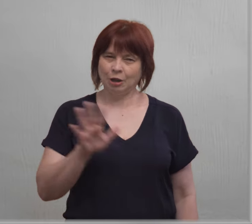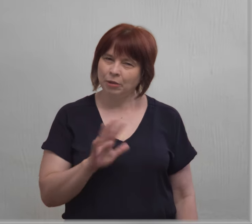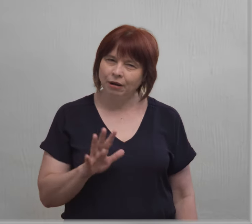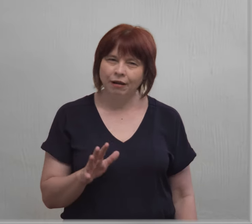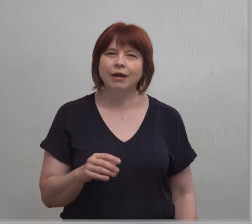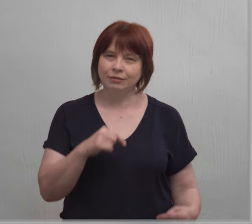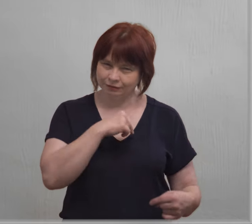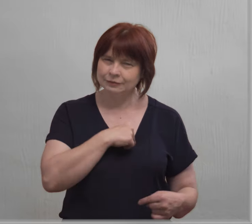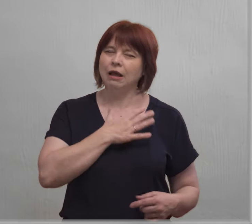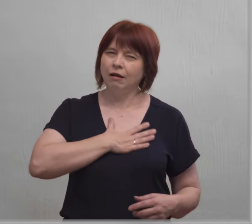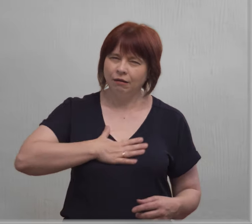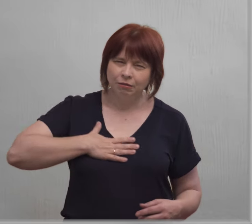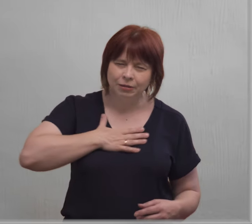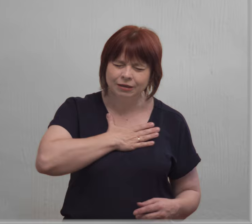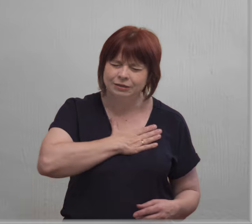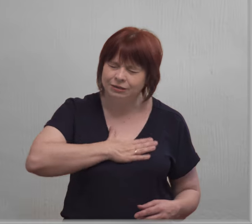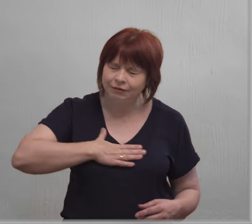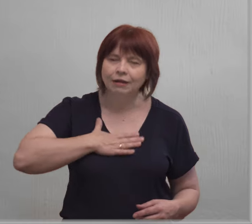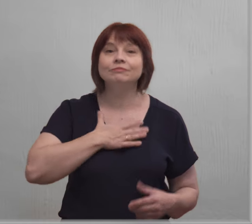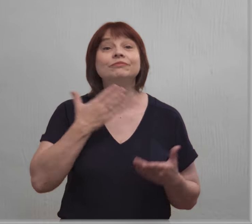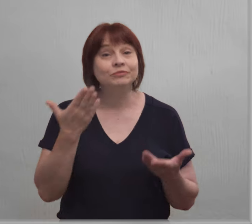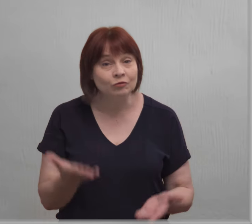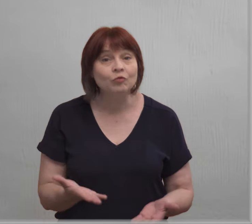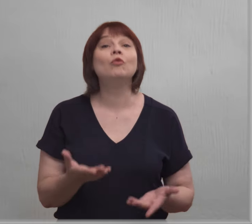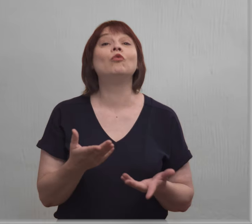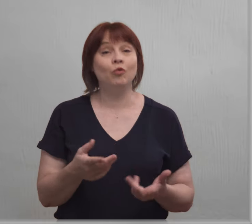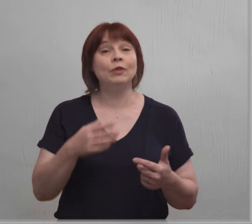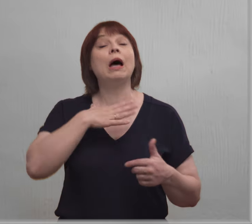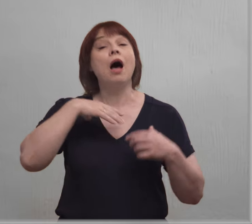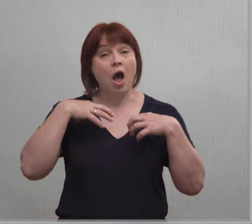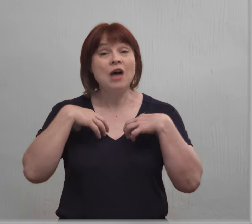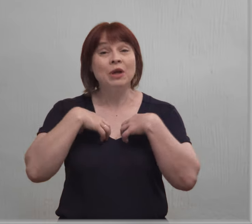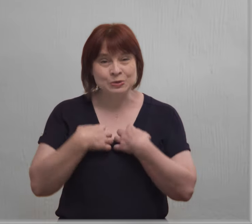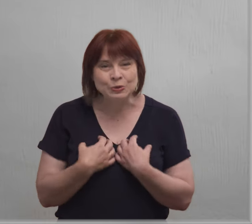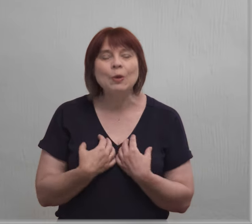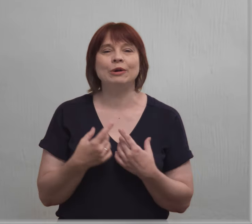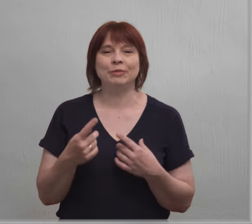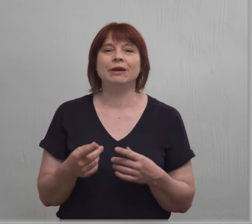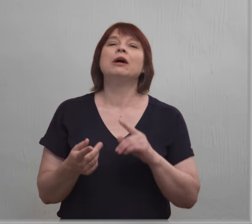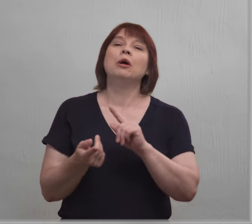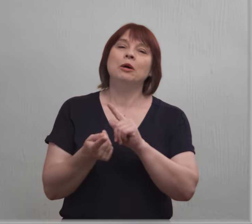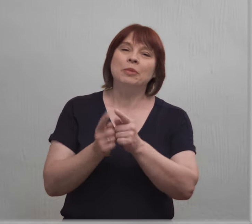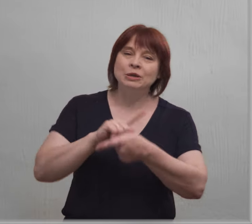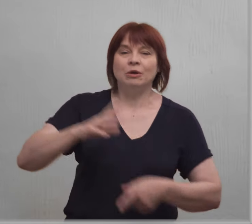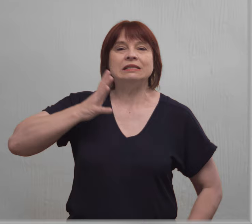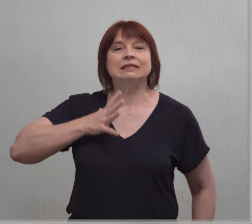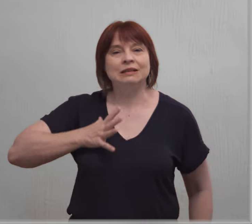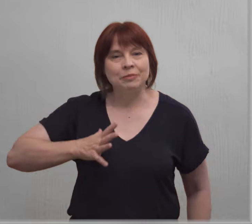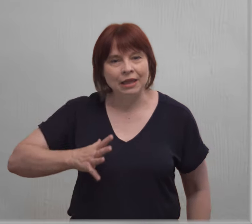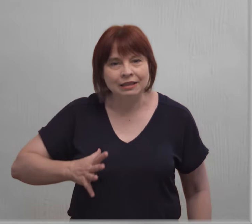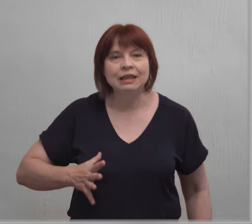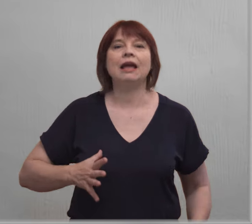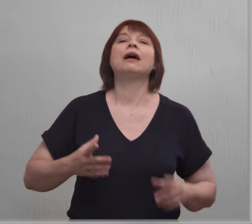от опытности происходит надежда, а надежда, она не постыжает. Дорогой брат и сестра, в каком бы ты ни